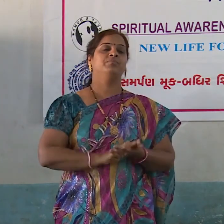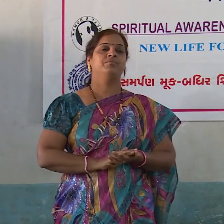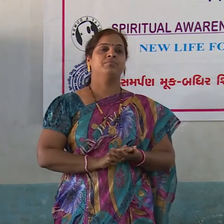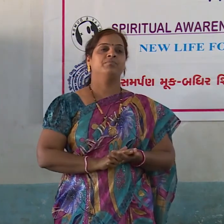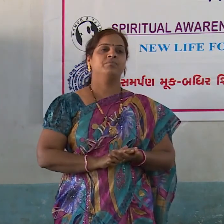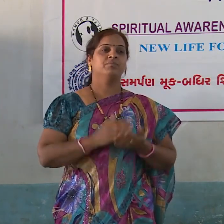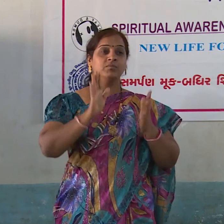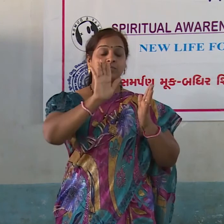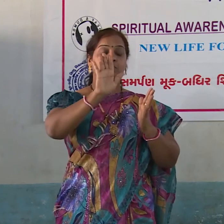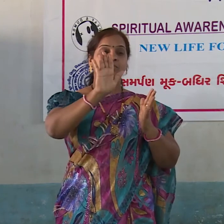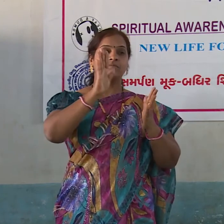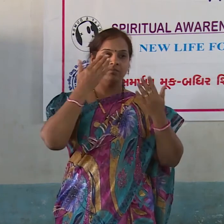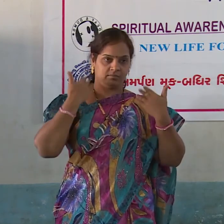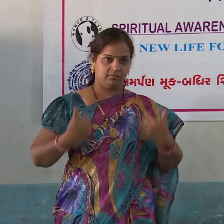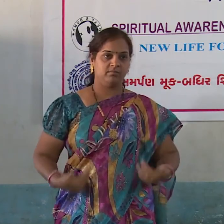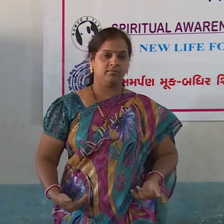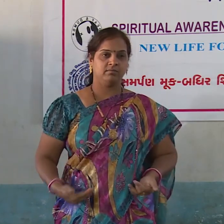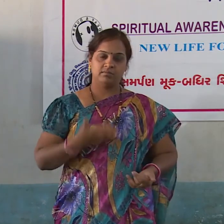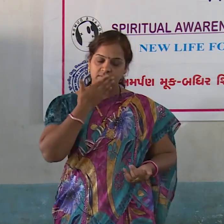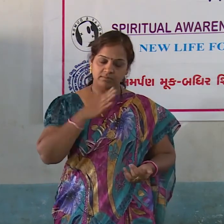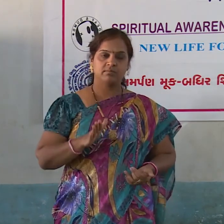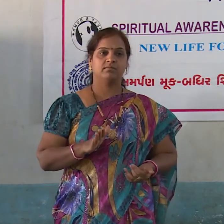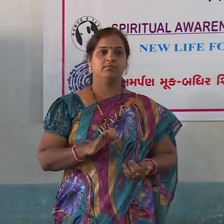शरीर मर जाता है, विनाश हो जाता है।